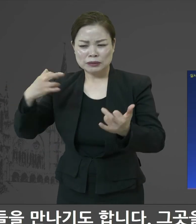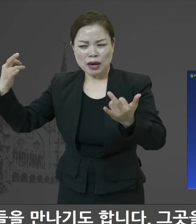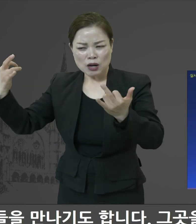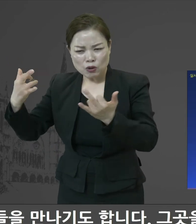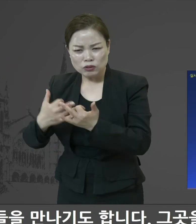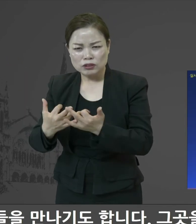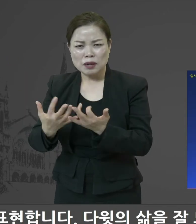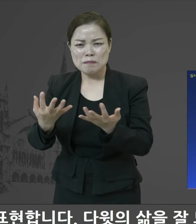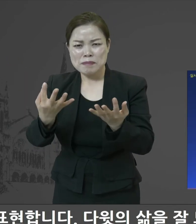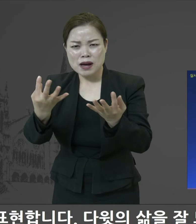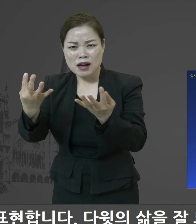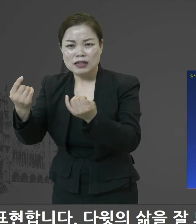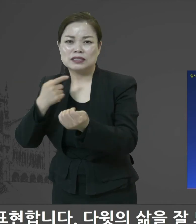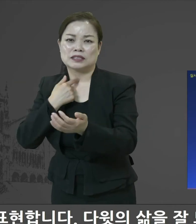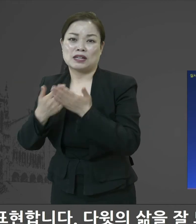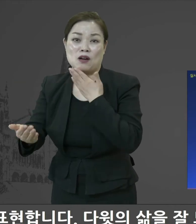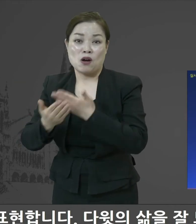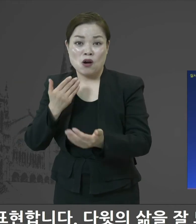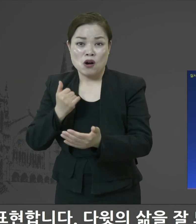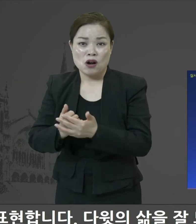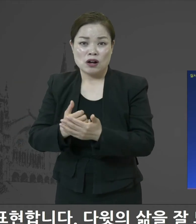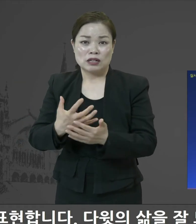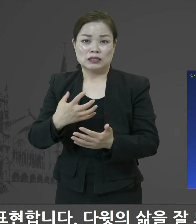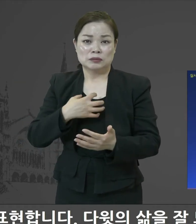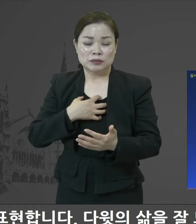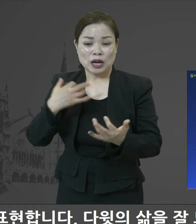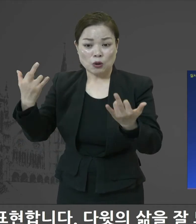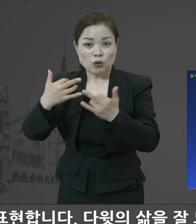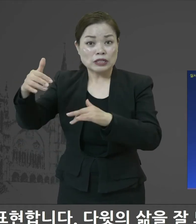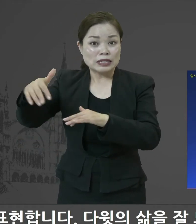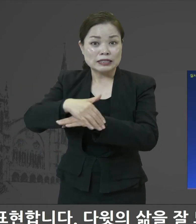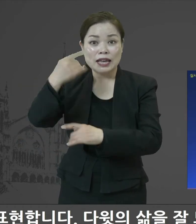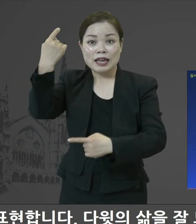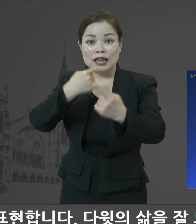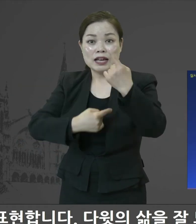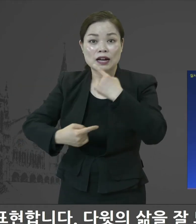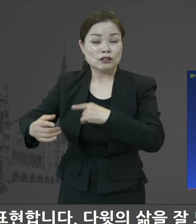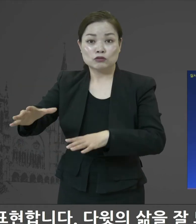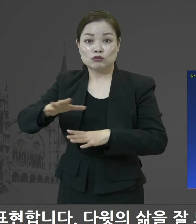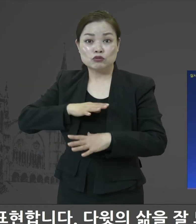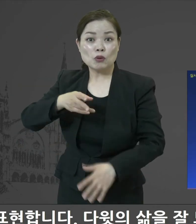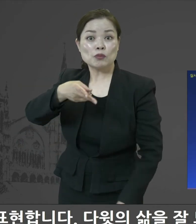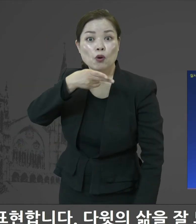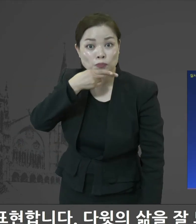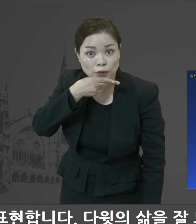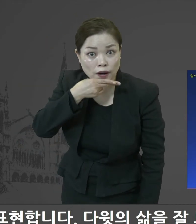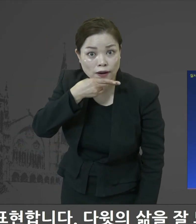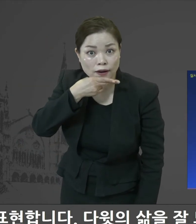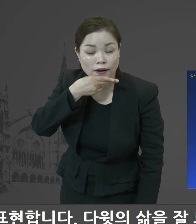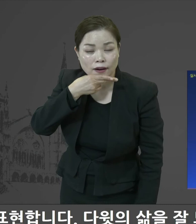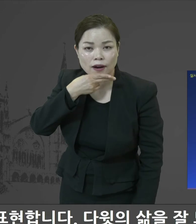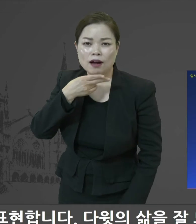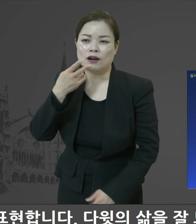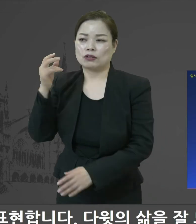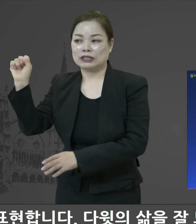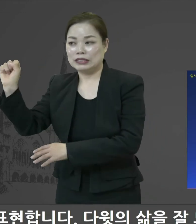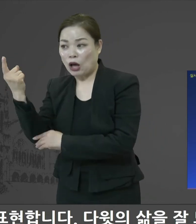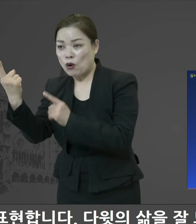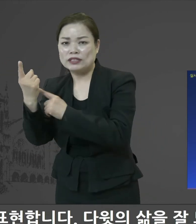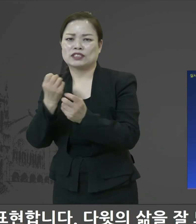지내왔지요. 그런데 다윗은 사망의 음침한 골짜기를 지날지라도 해를 당할 것을 두려워하지 않았다라고